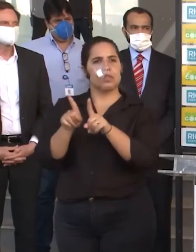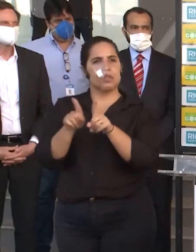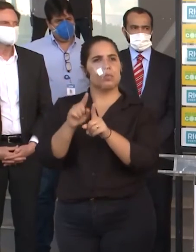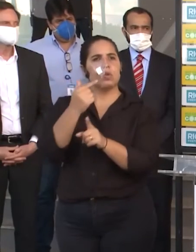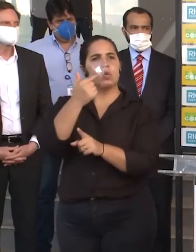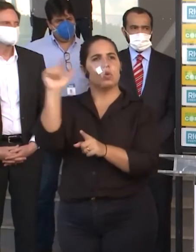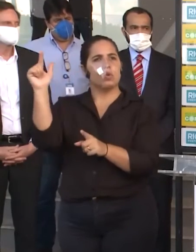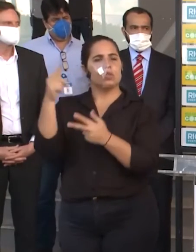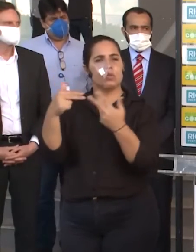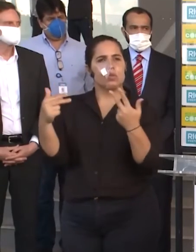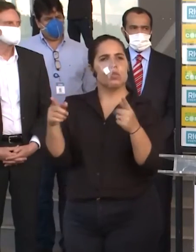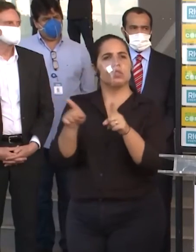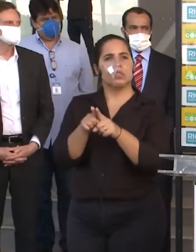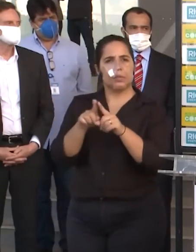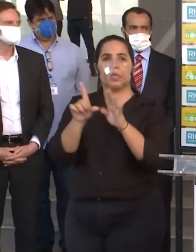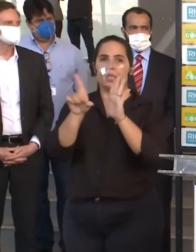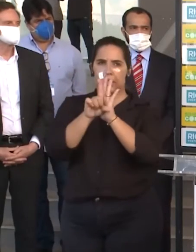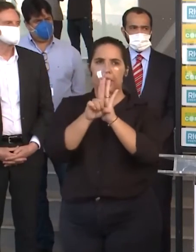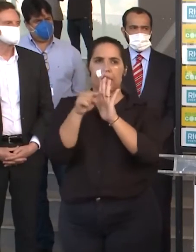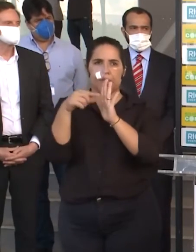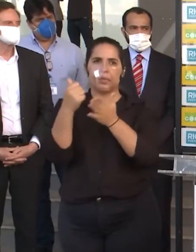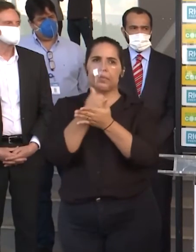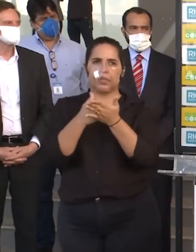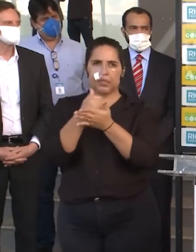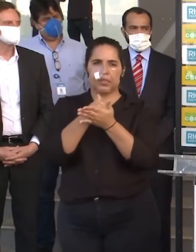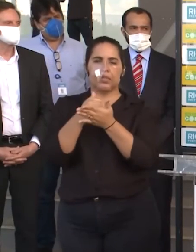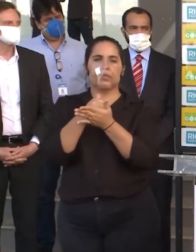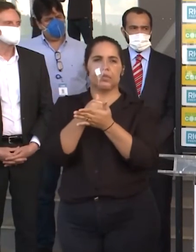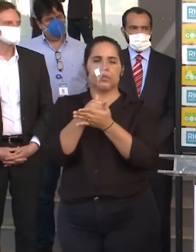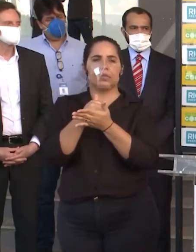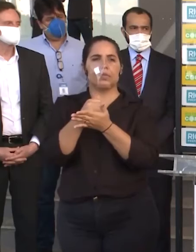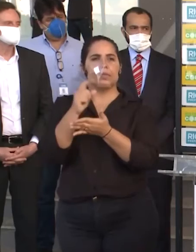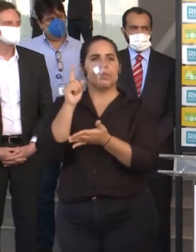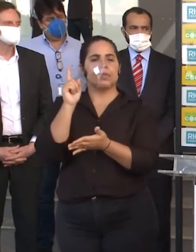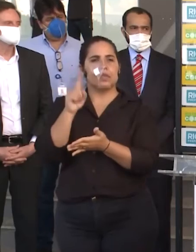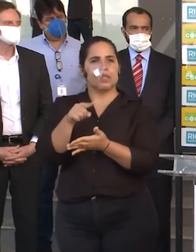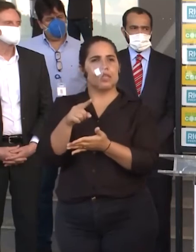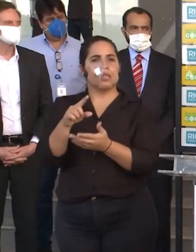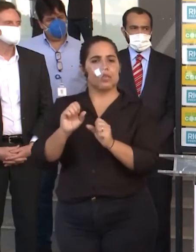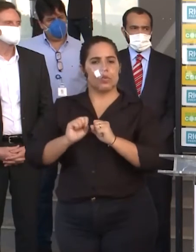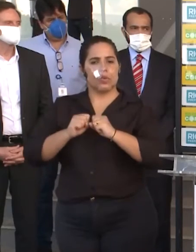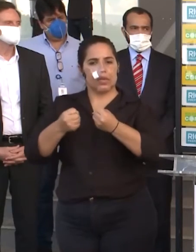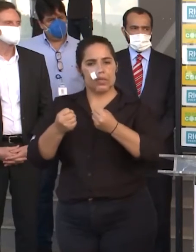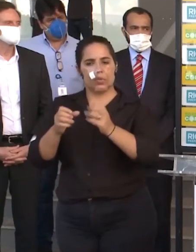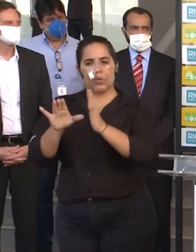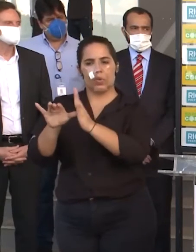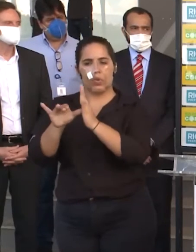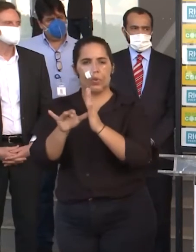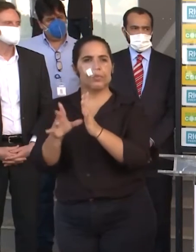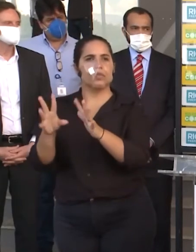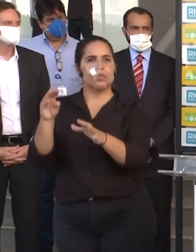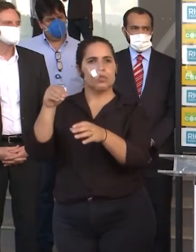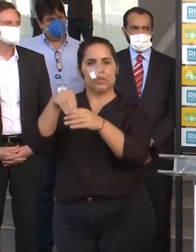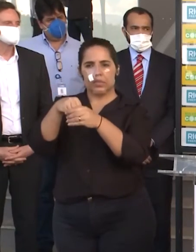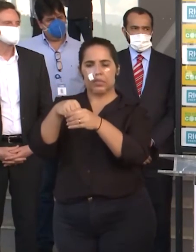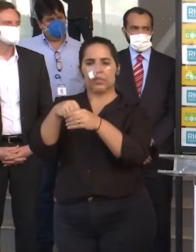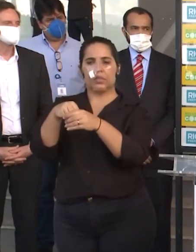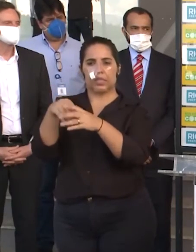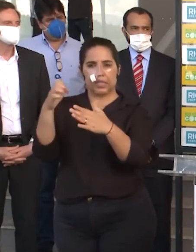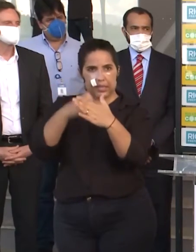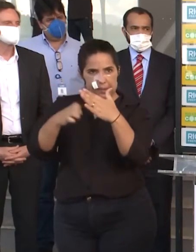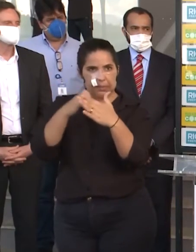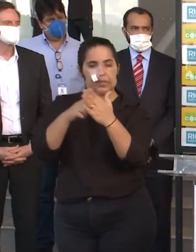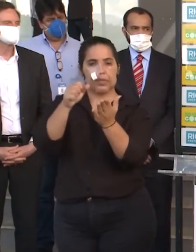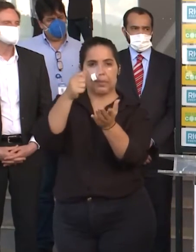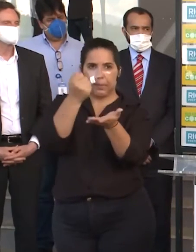uma outra sanção que a lei prevê, que é a publicação extraordinária, né, desse ato de corrupção, em que a empresa, além